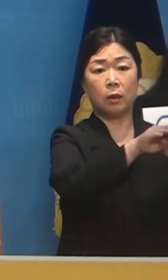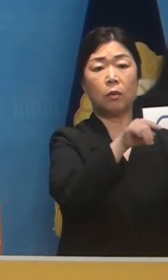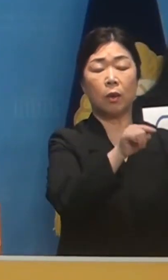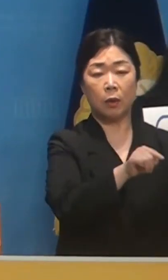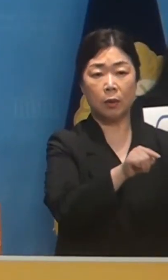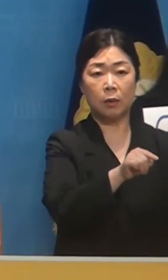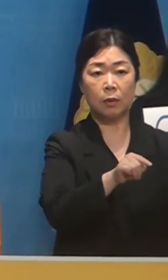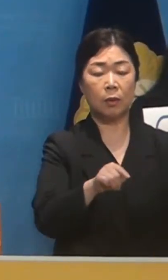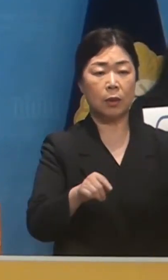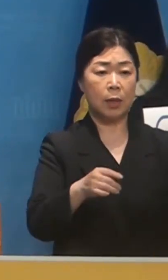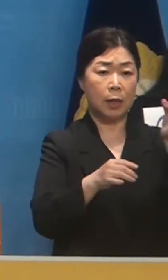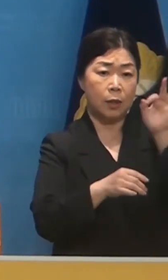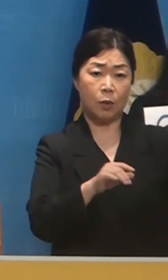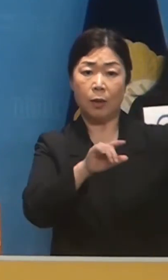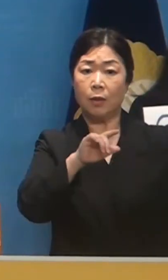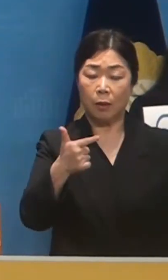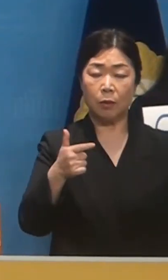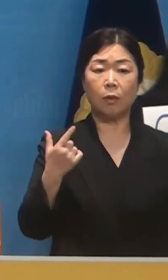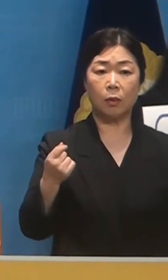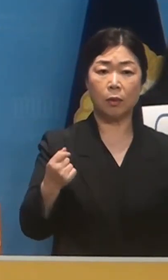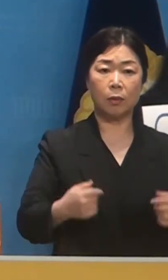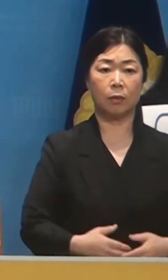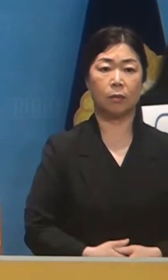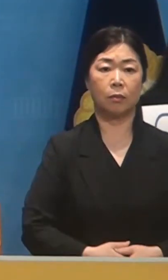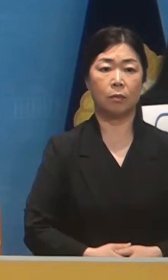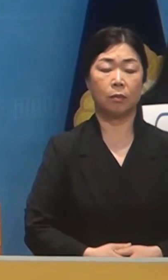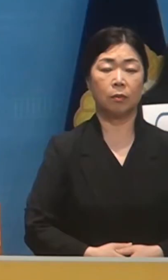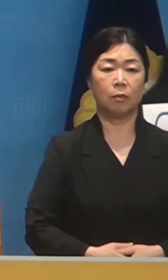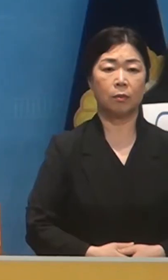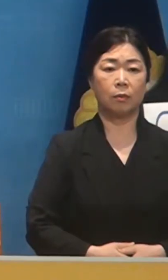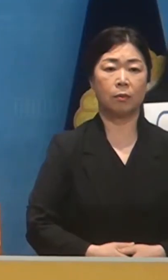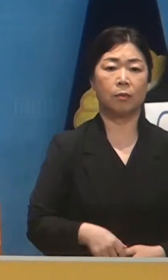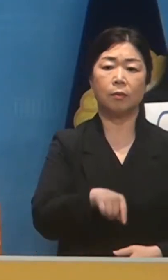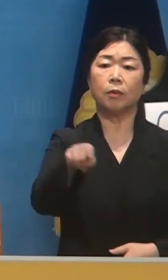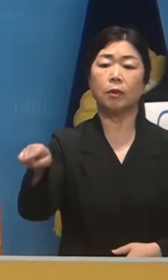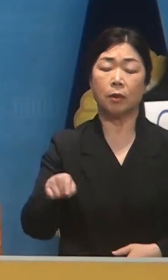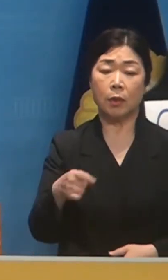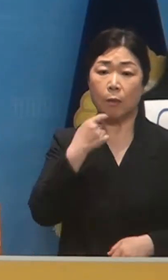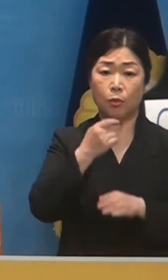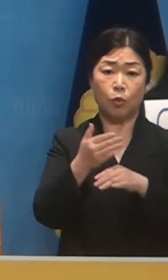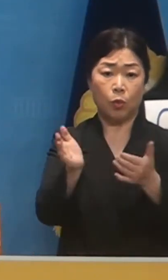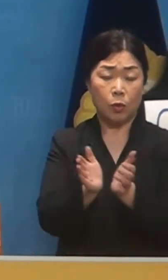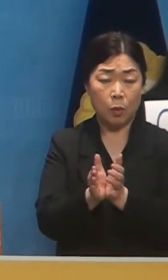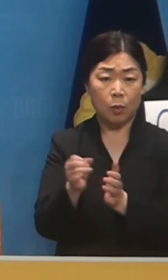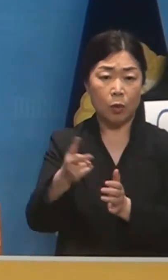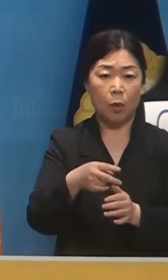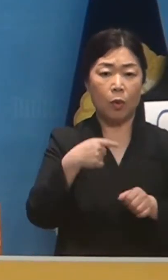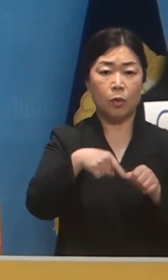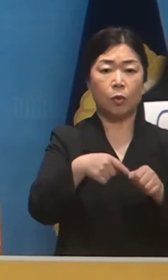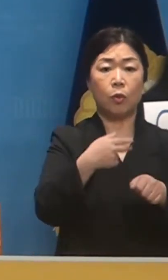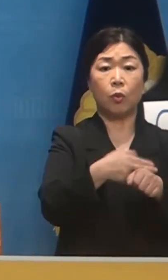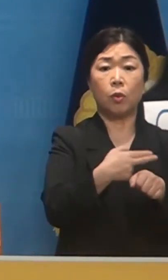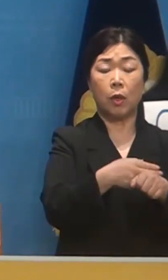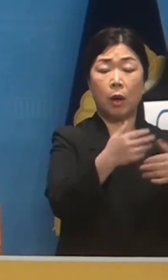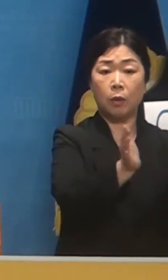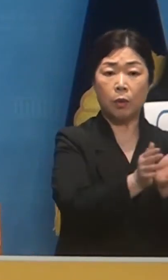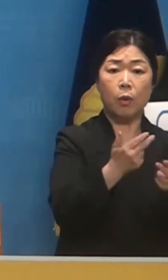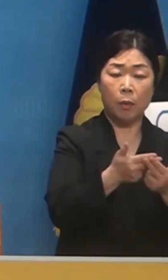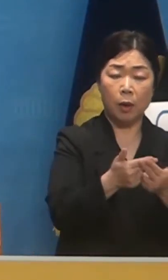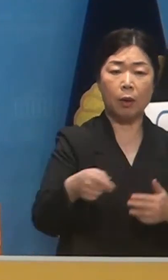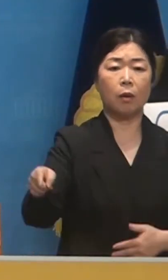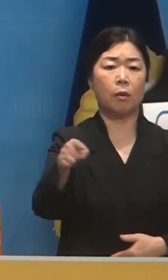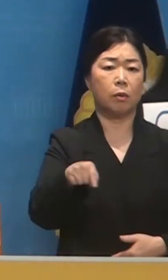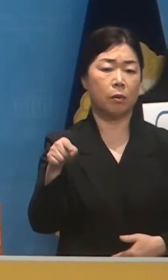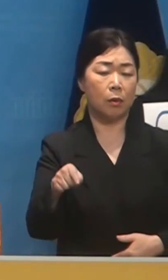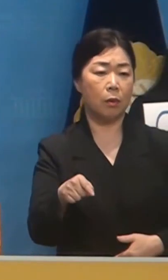국가기관을 부정하는 제2의 정부 같은 그런 행패를 부리고 있었습니다. 그